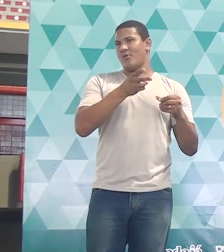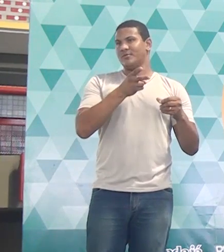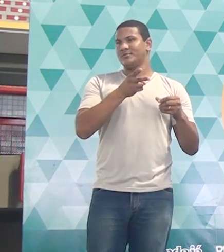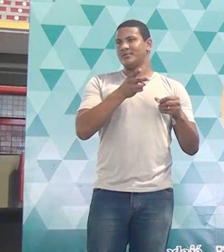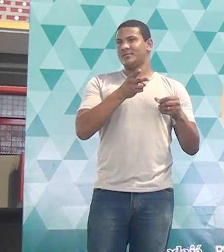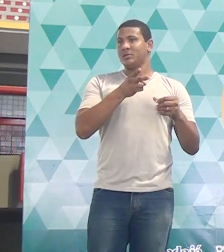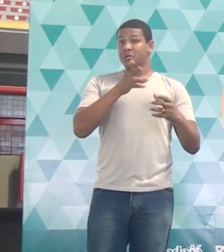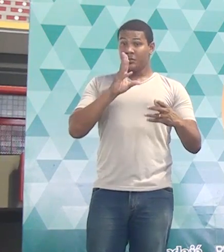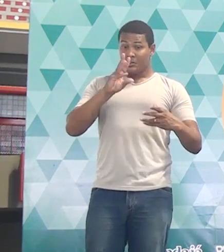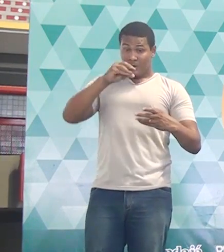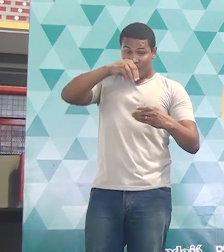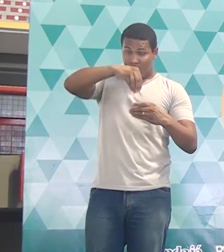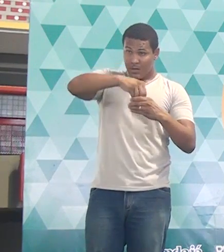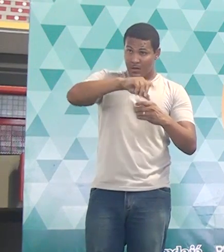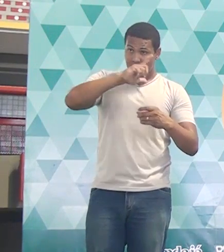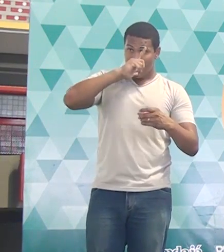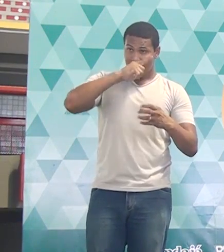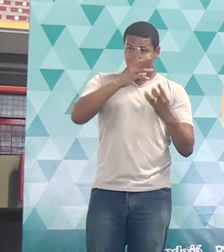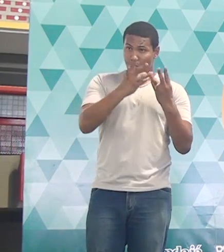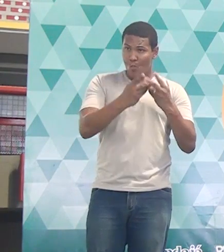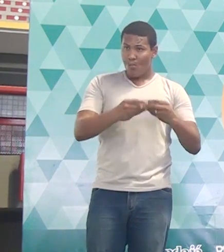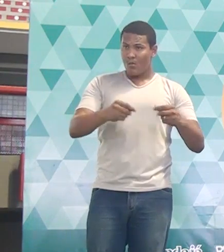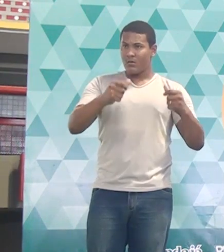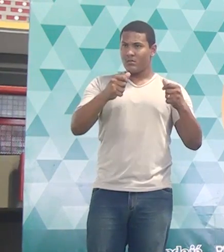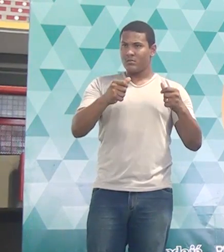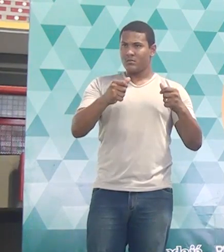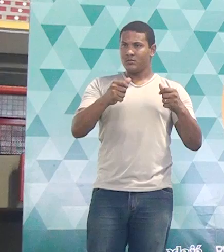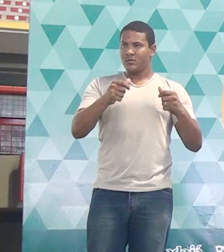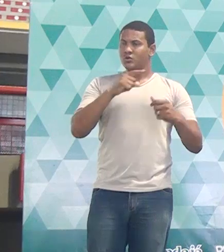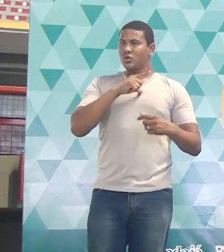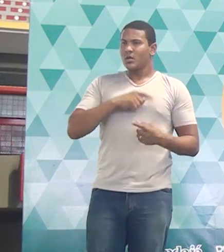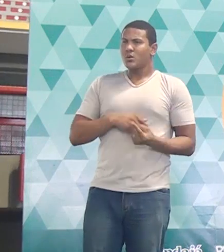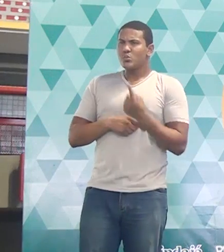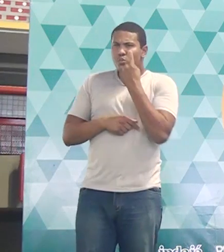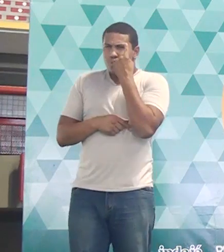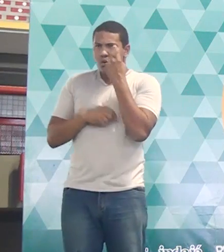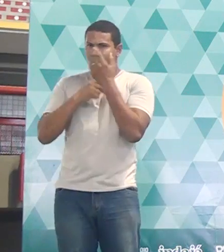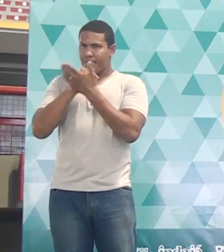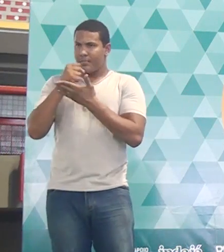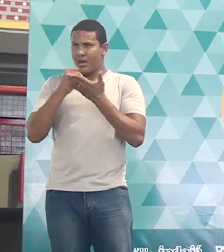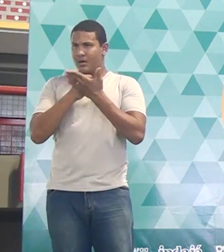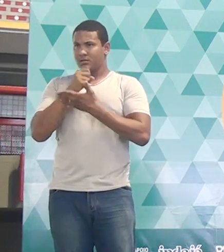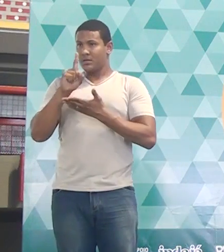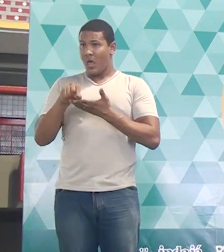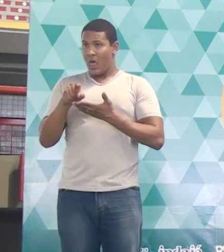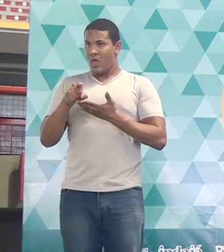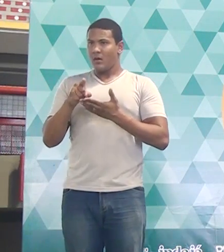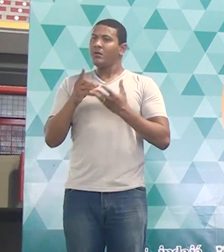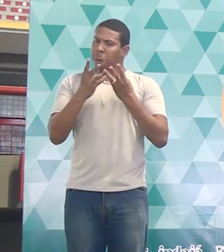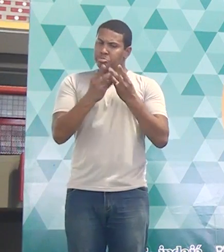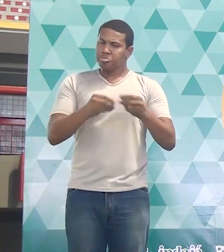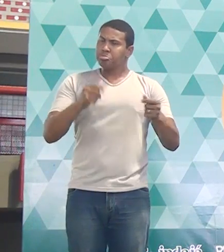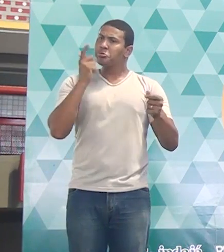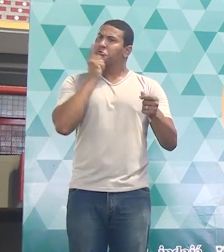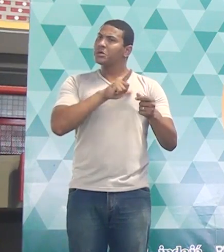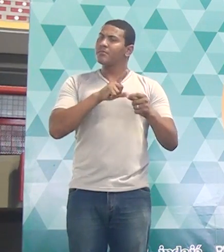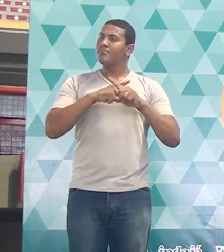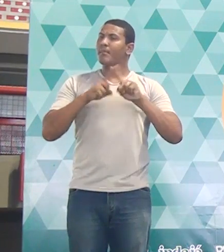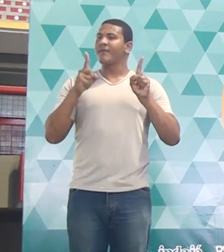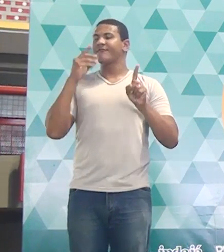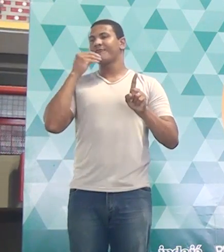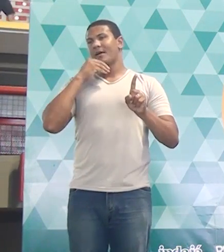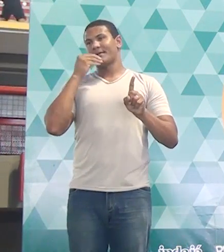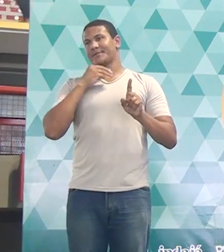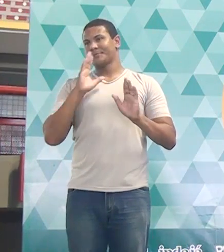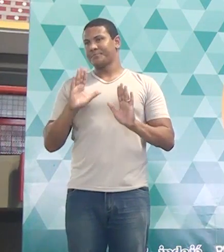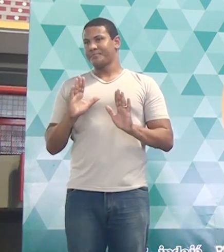que é solúvel e é fraca, que é o hidroxiamônio, o amoníaco. E o hidroxiamônio